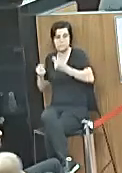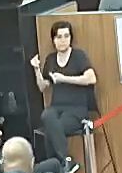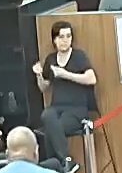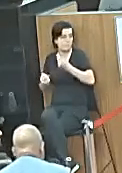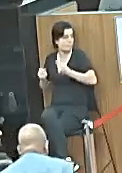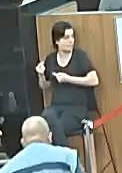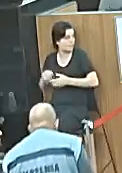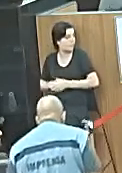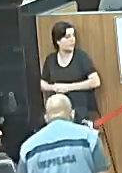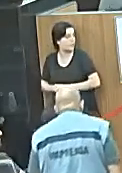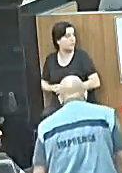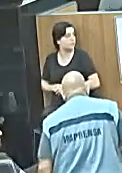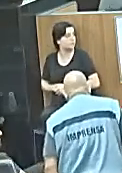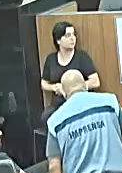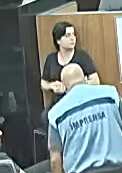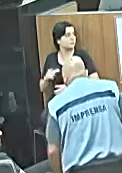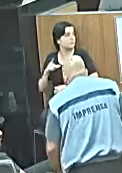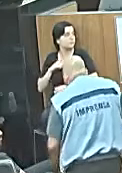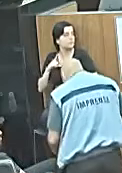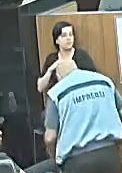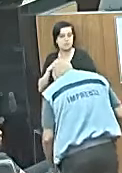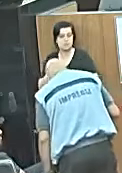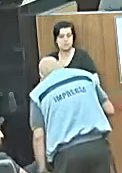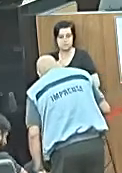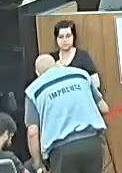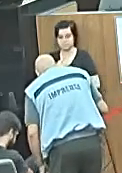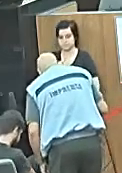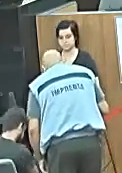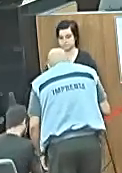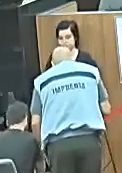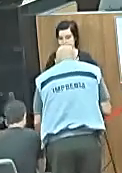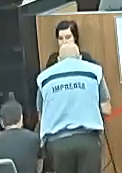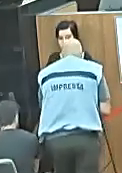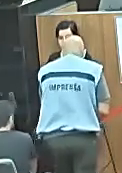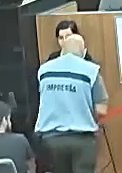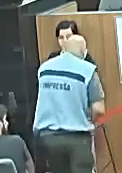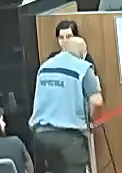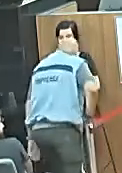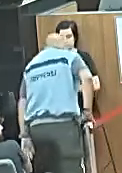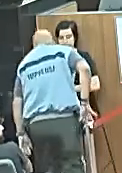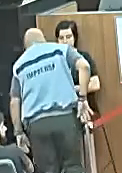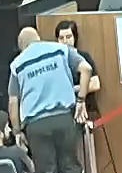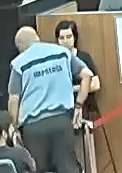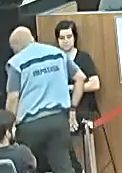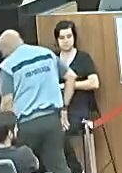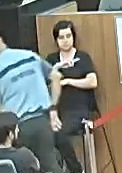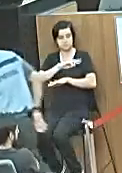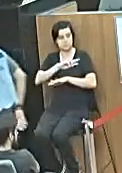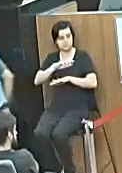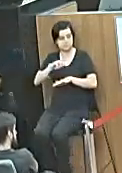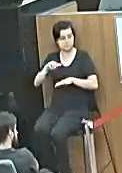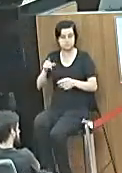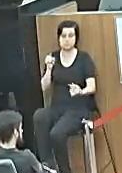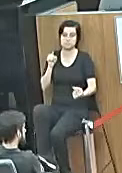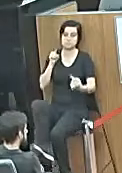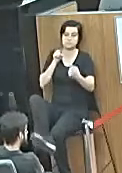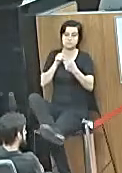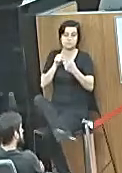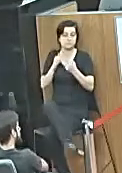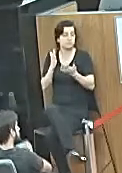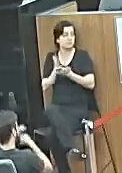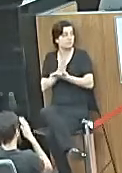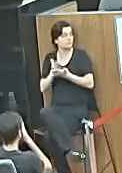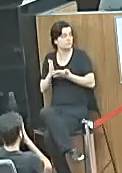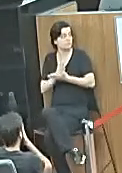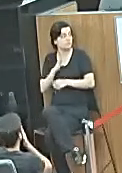são inúmeras demandas apresentadas algumas extremamente específicas algumas um